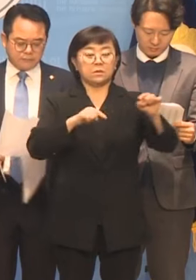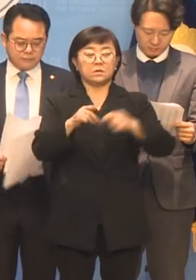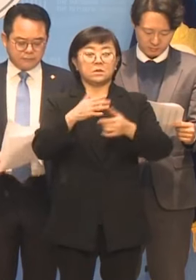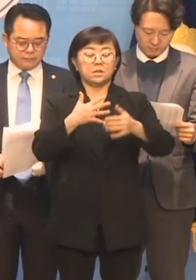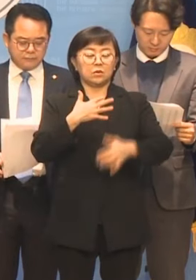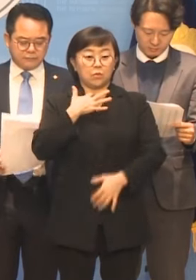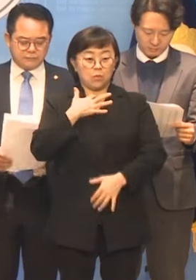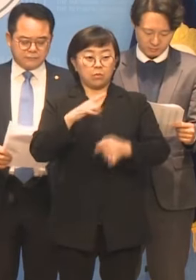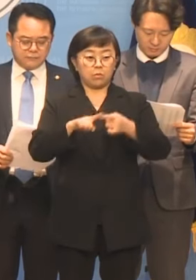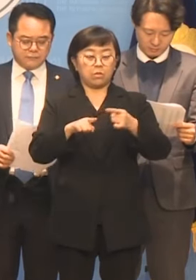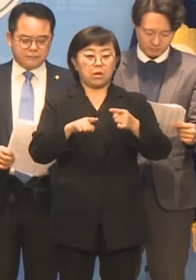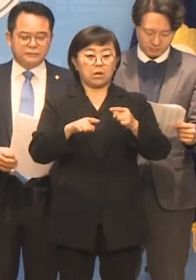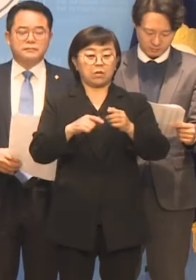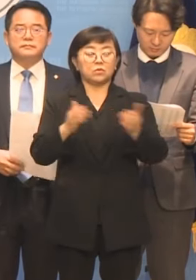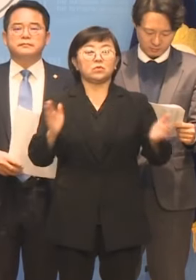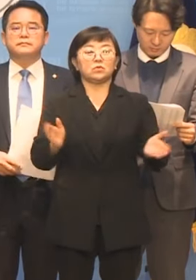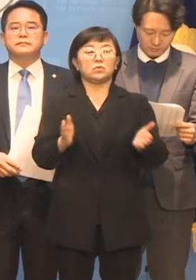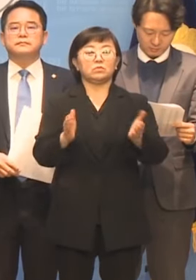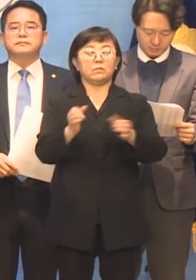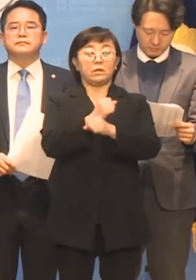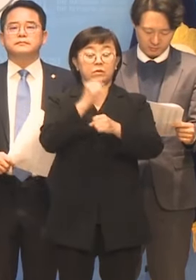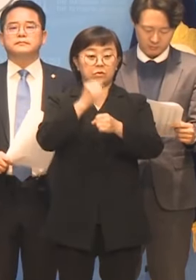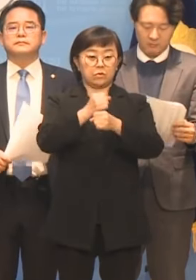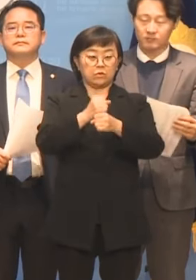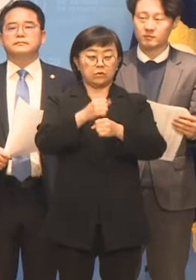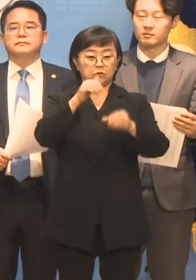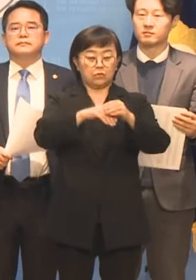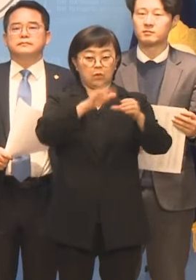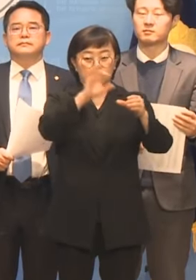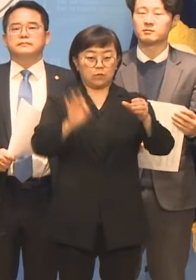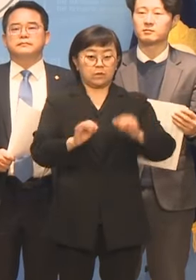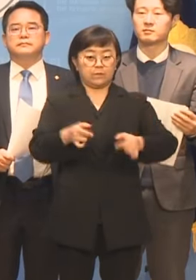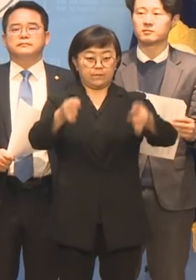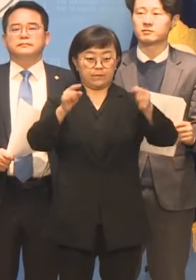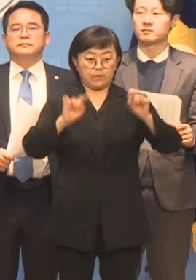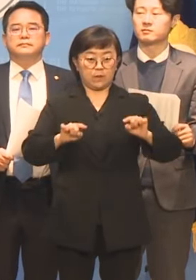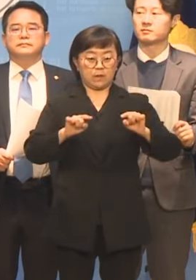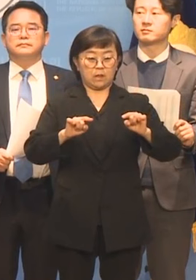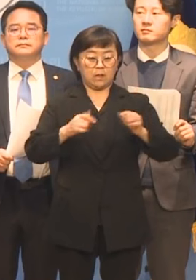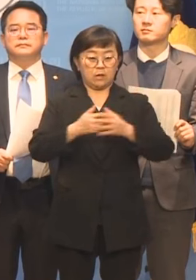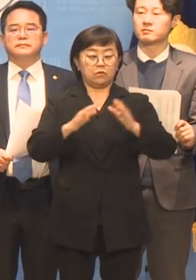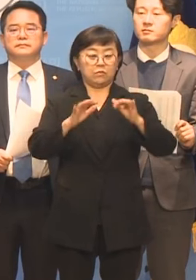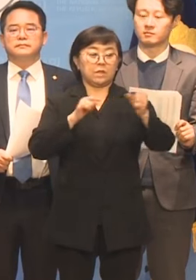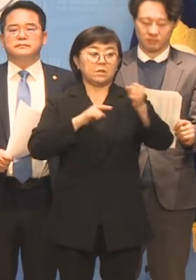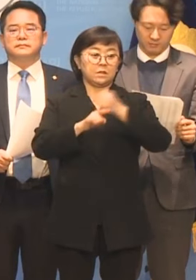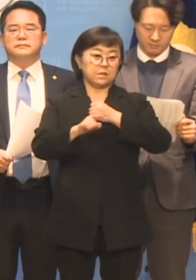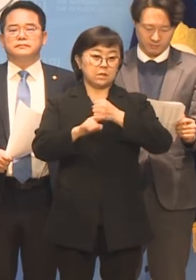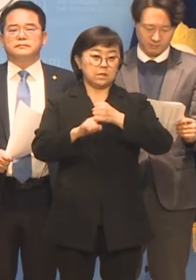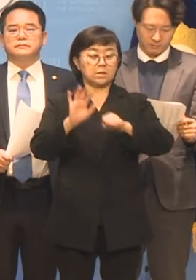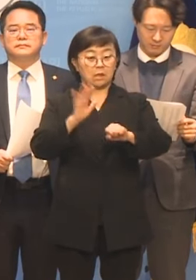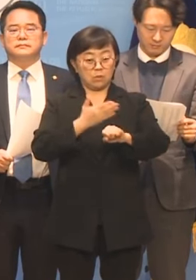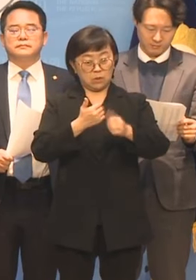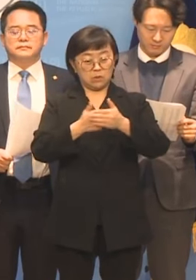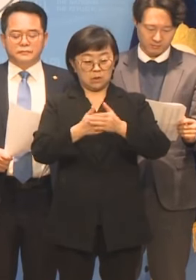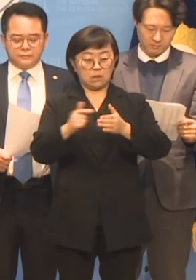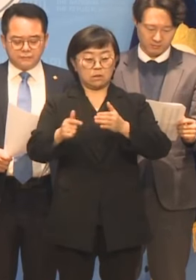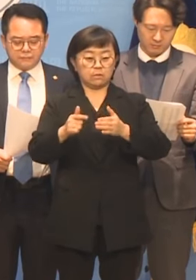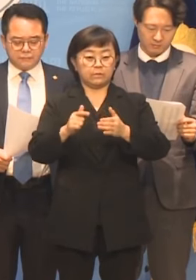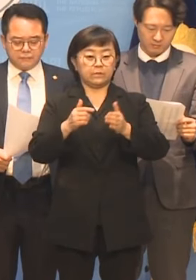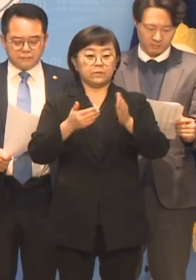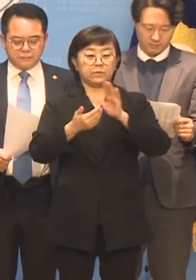혐오와 냉소가 조장되고 투표율이 낮아져서 민의가 왜곡될 위험성을 막는 길이기도